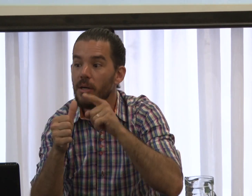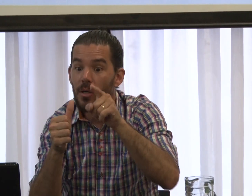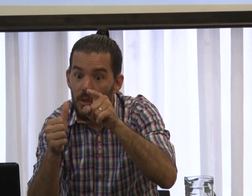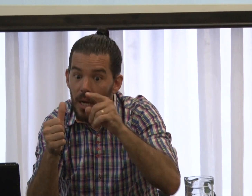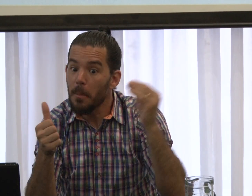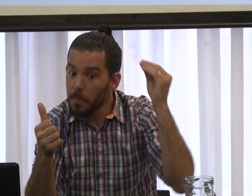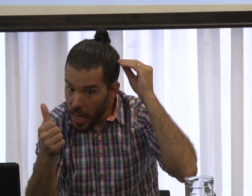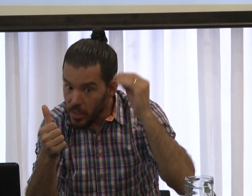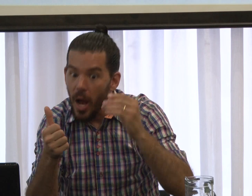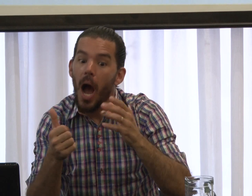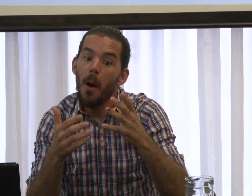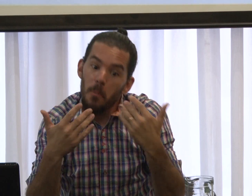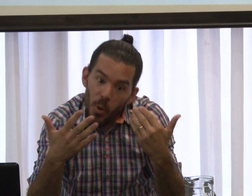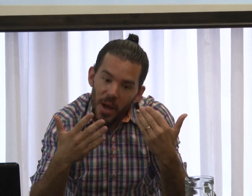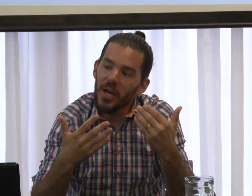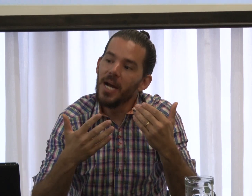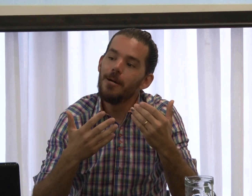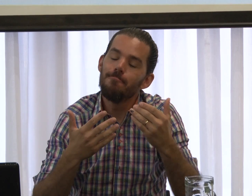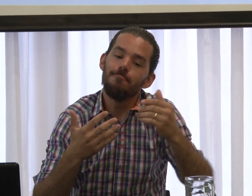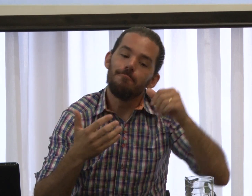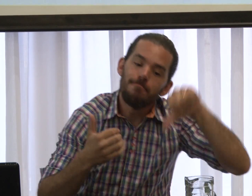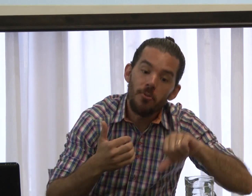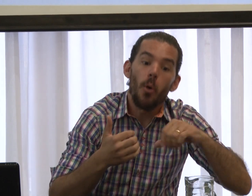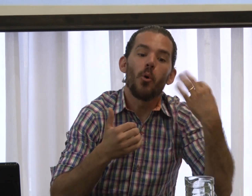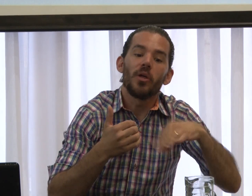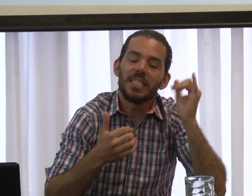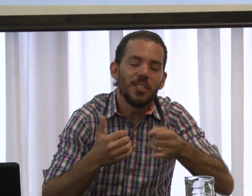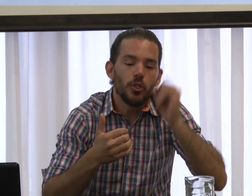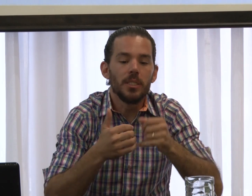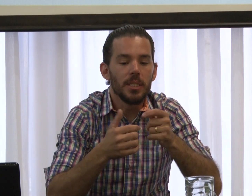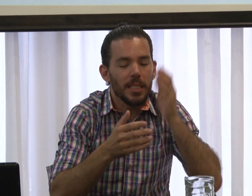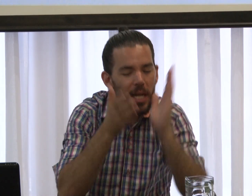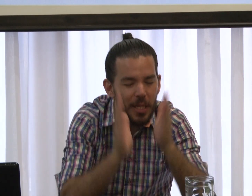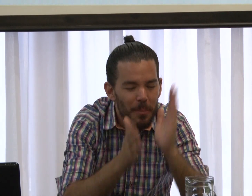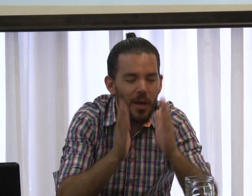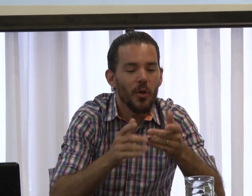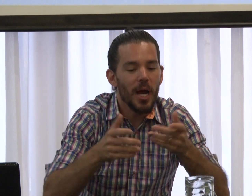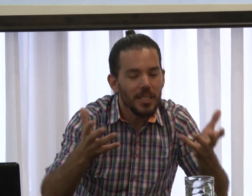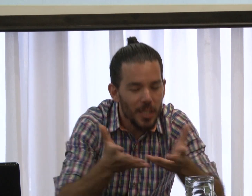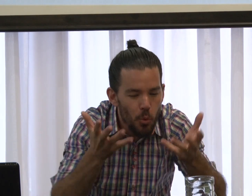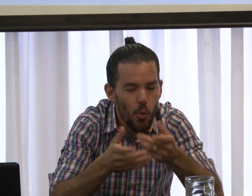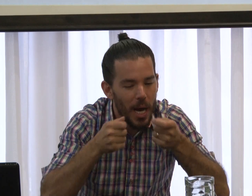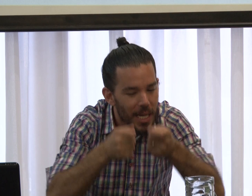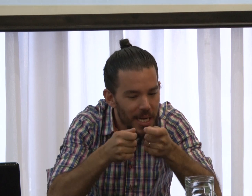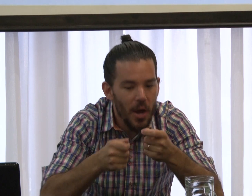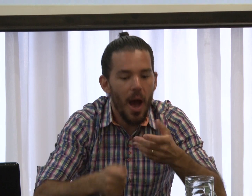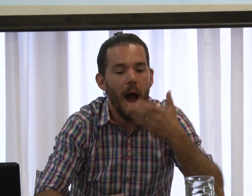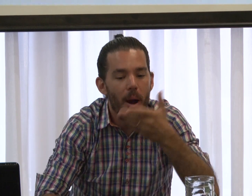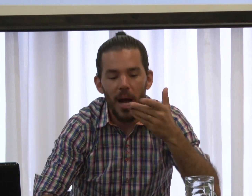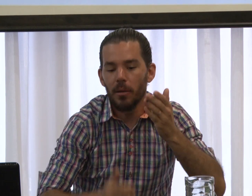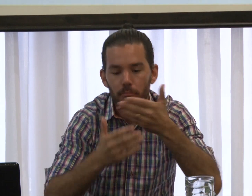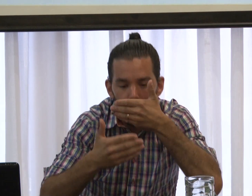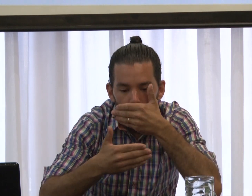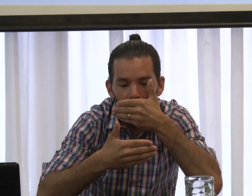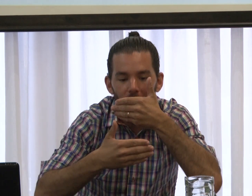las personas oyentes, cómo veían a las personas sordas. Pero esto no era así. Con el tiempo y el pasar de los años, hasta